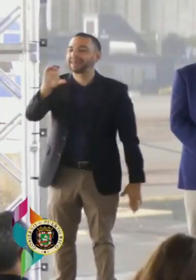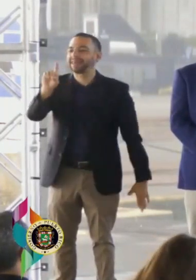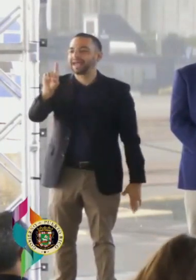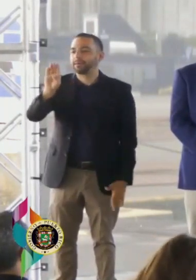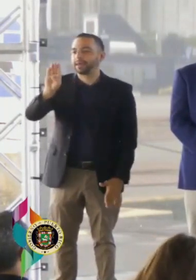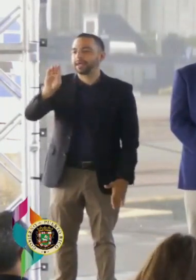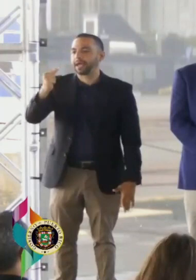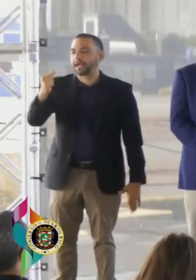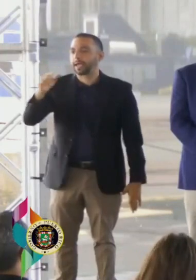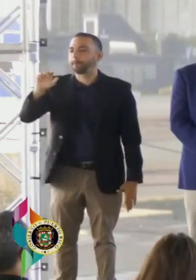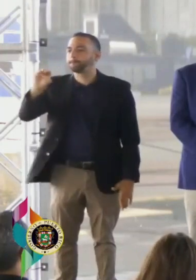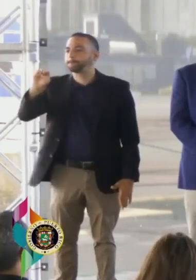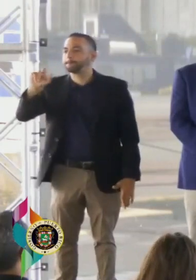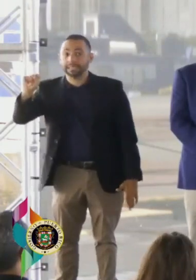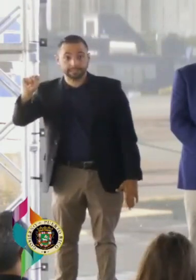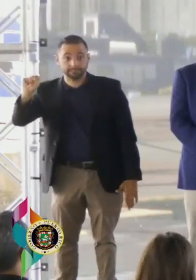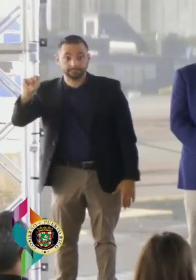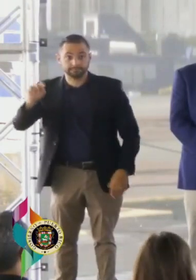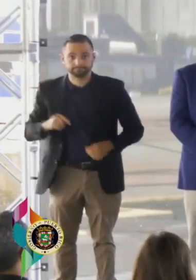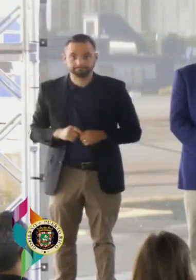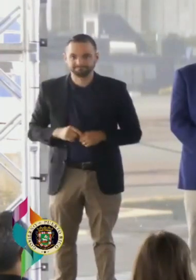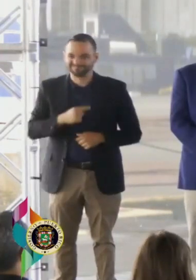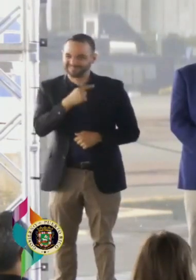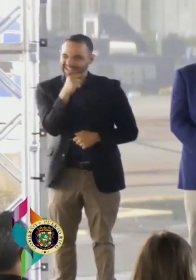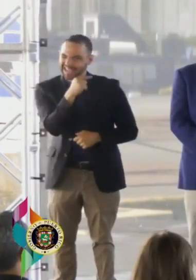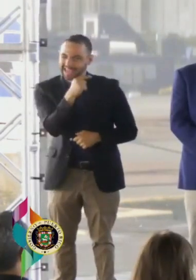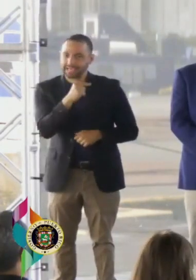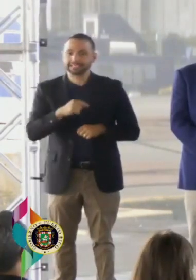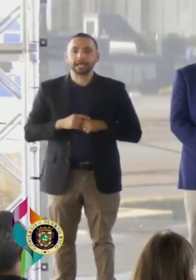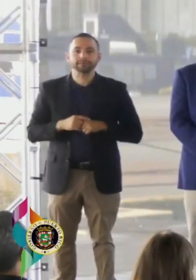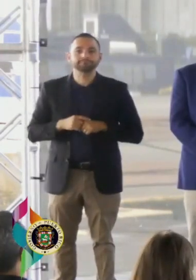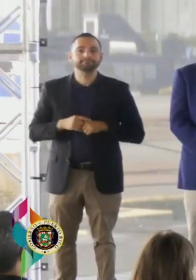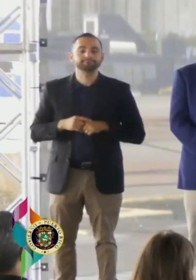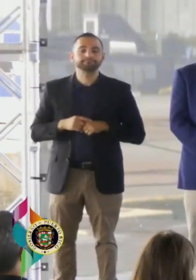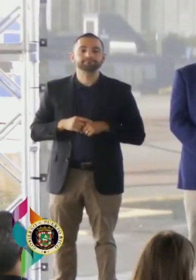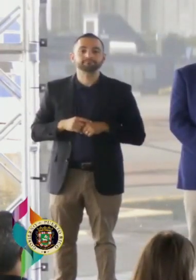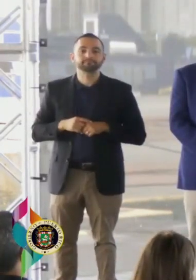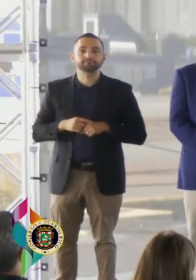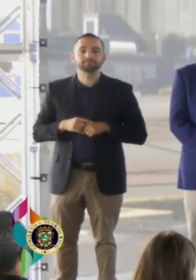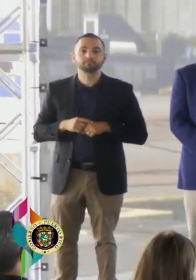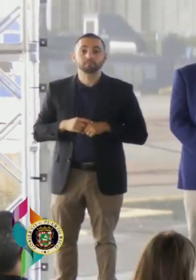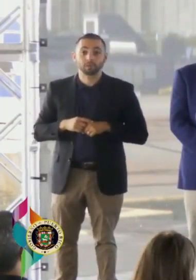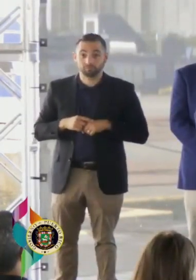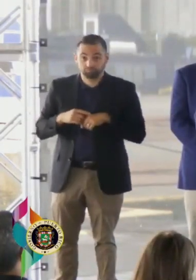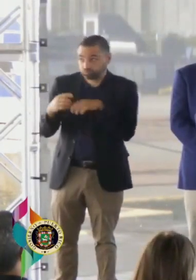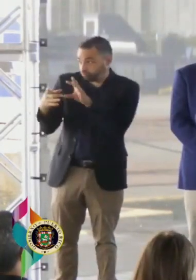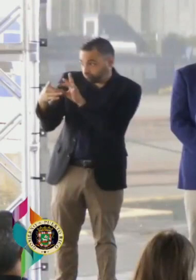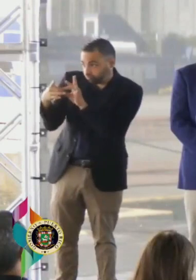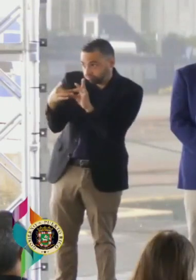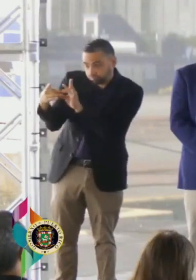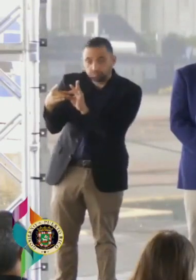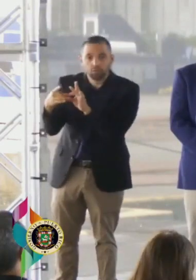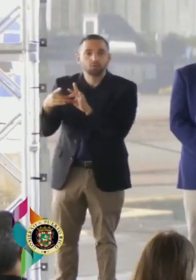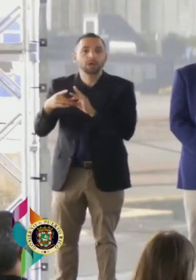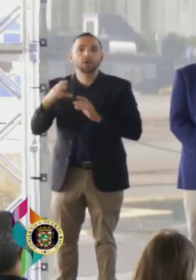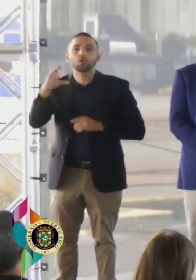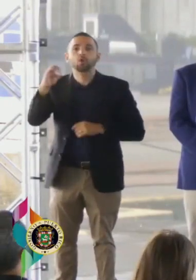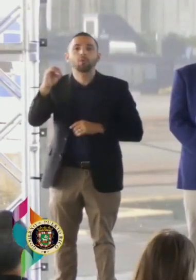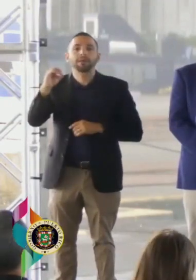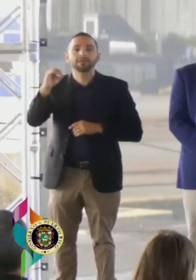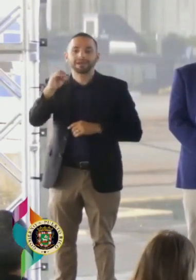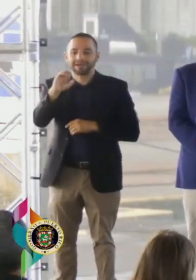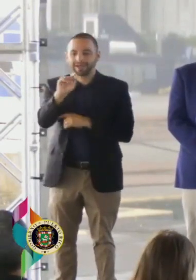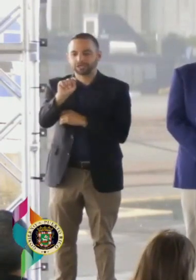trabajos en las instalaciones del Army terminal se hará en toda en total coordinación con la empresa trailer